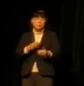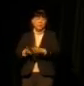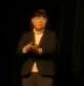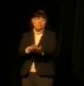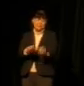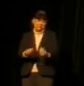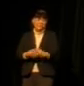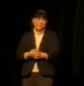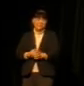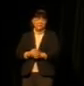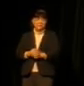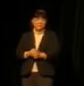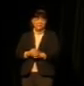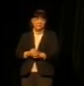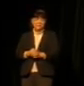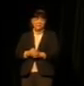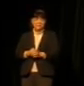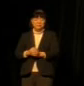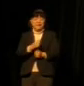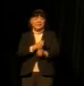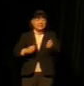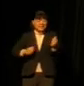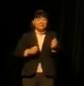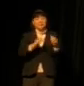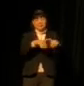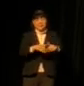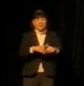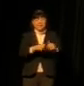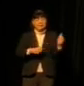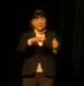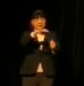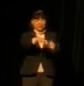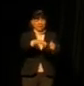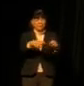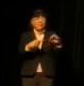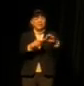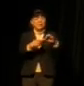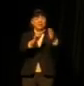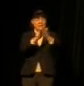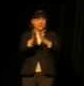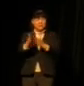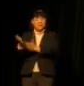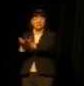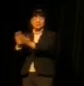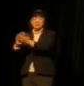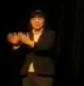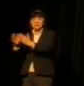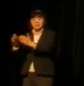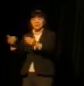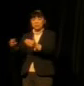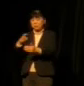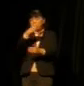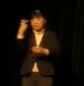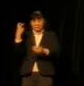で、あの避難したんですけども、避難先の山形県とか新潟県で仕事が見つかってね、5